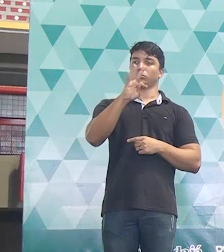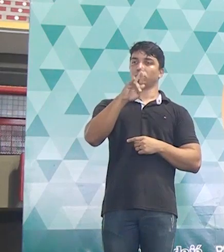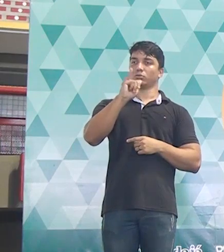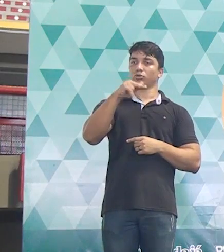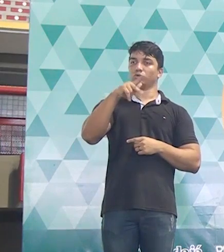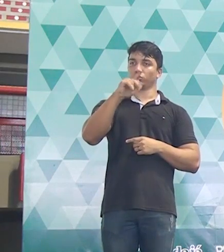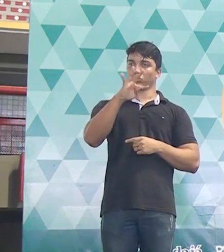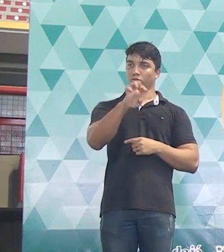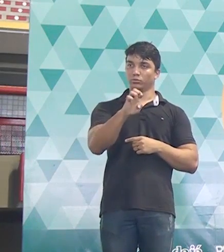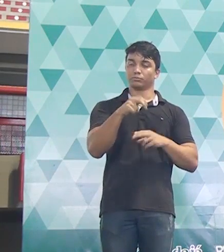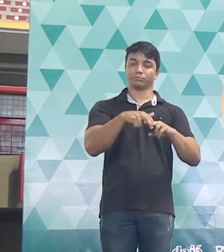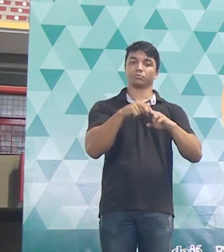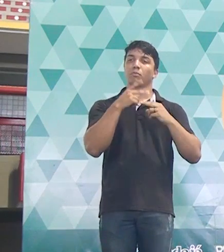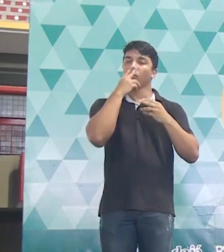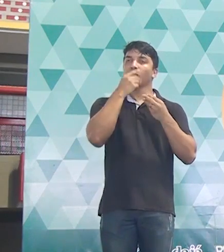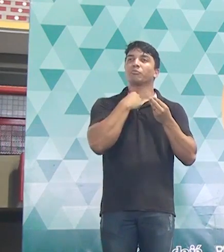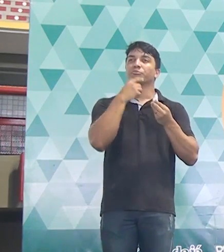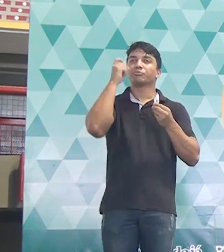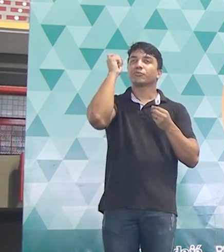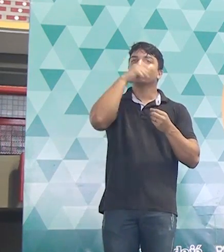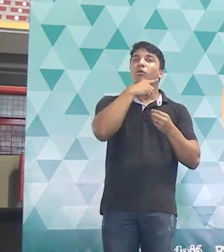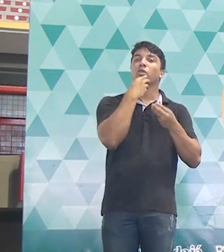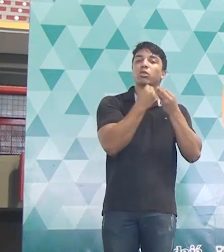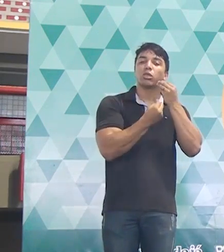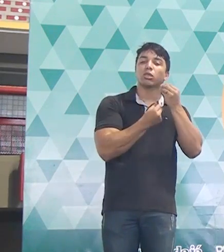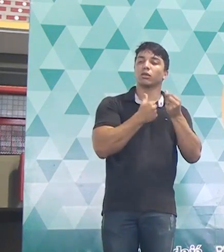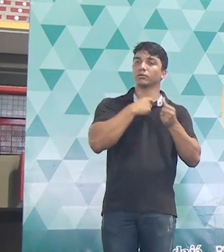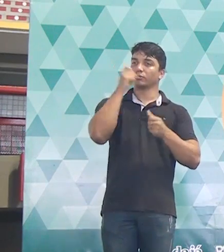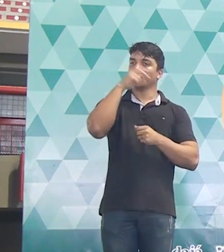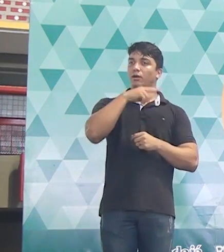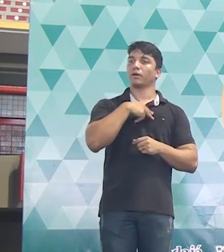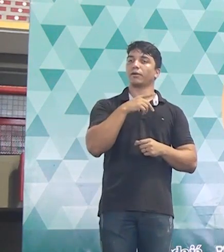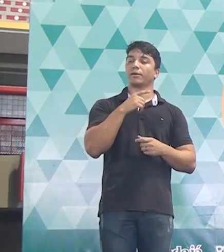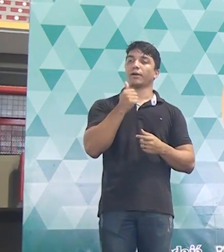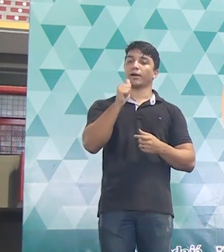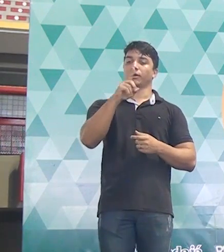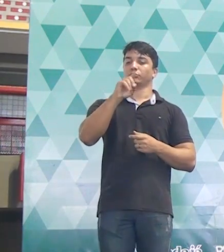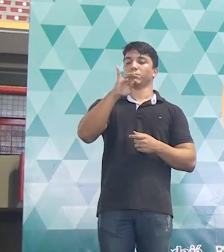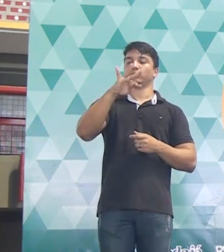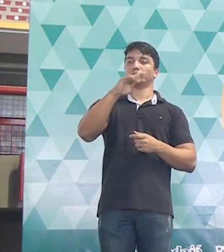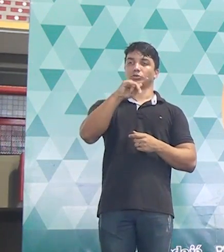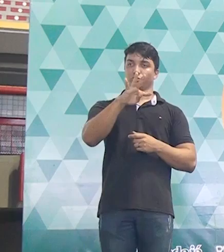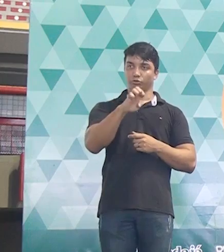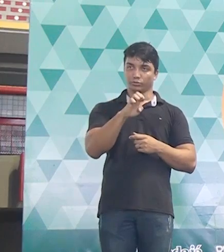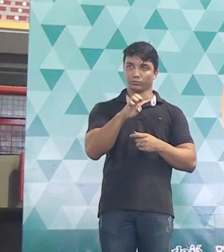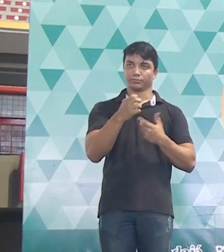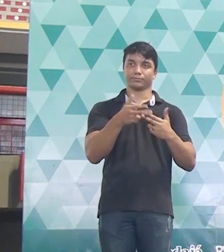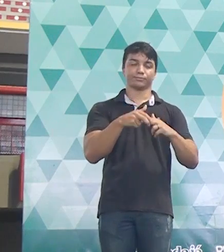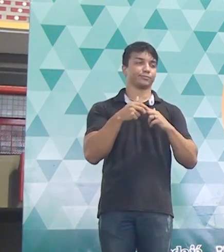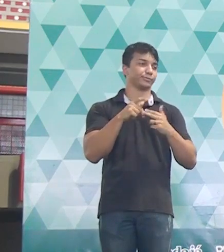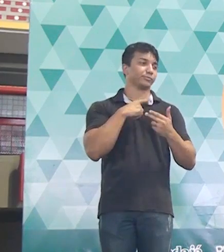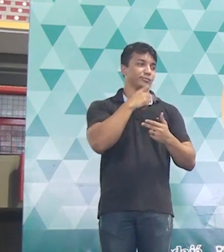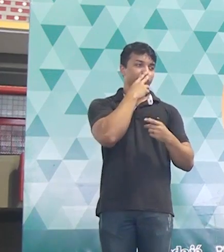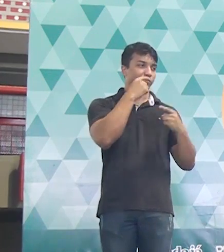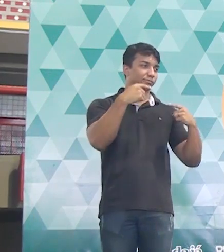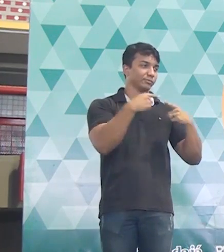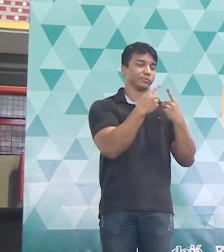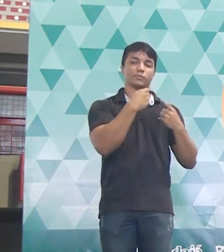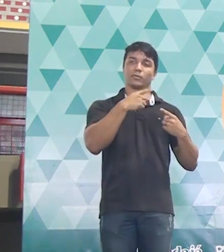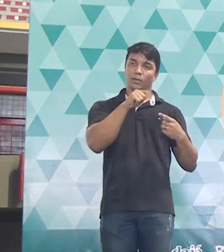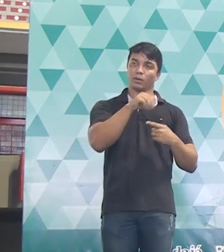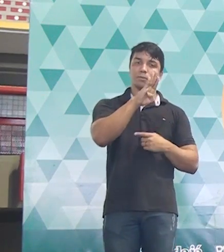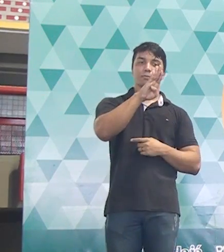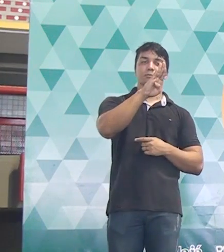dentes. Você não consegue se livrar facilmente. Isso chama-se ser adstringente. É a sensação